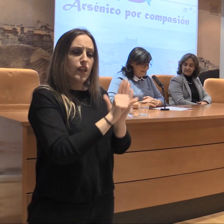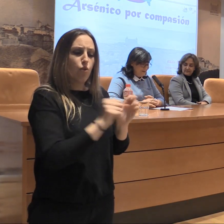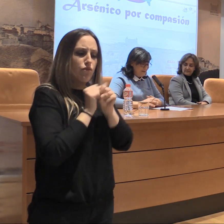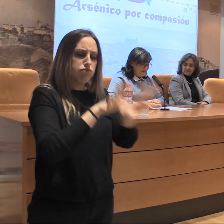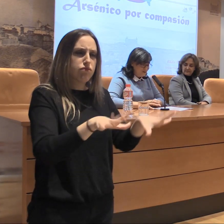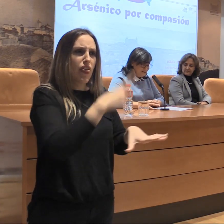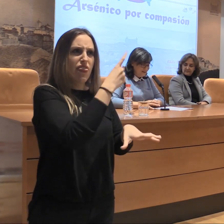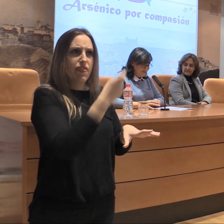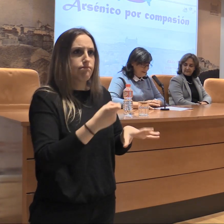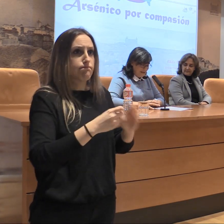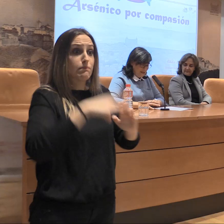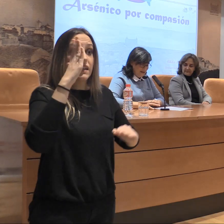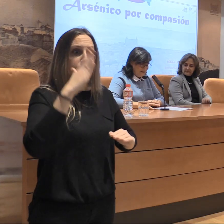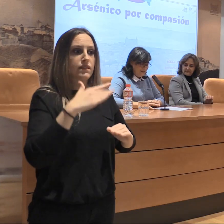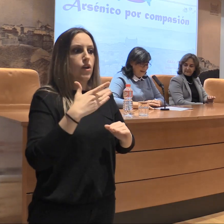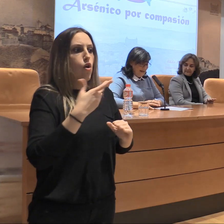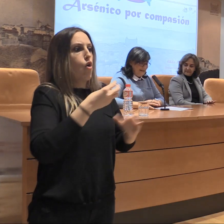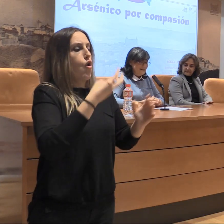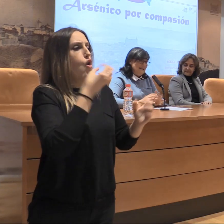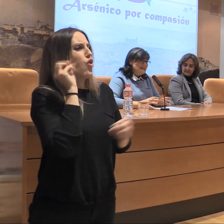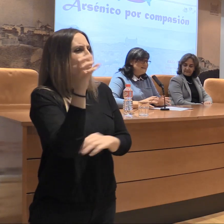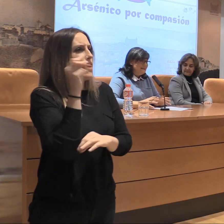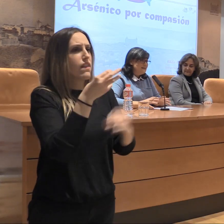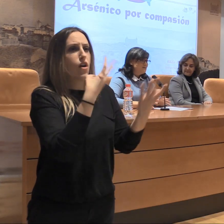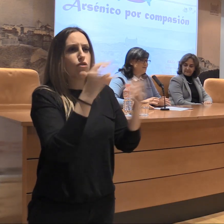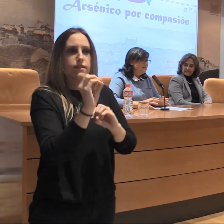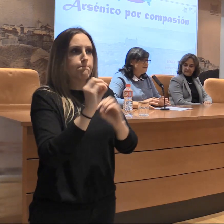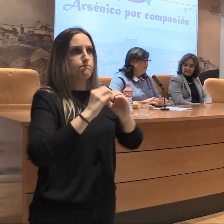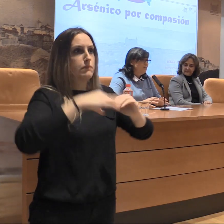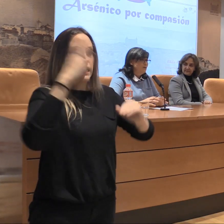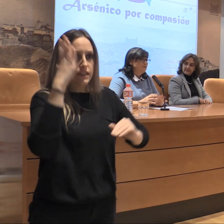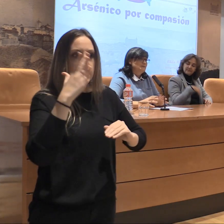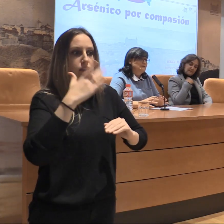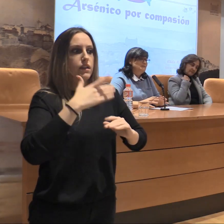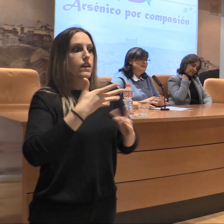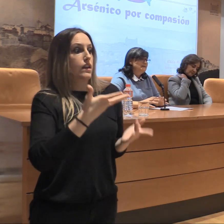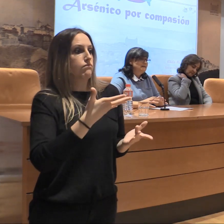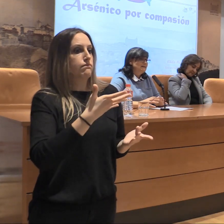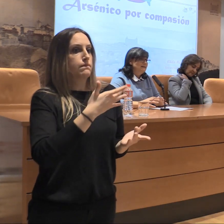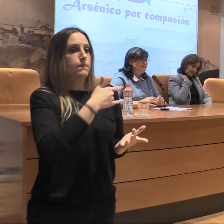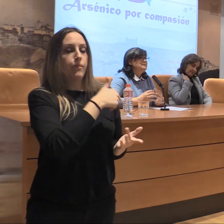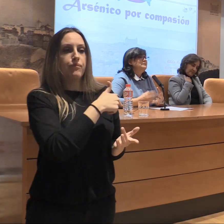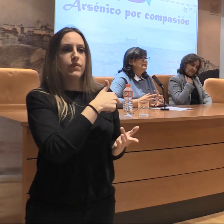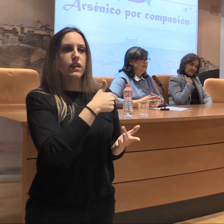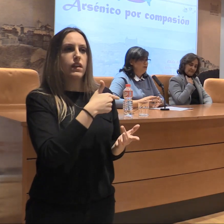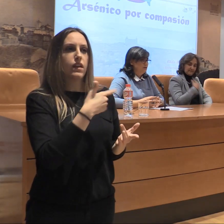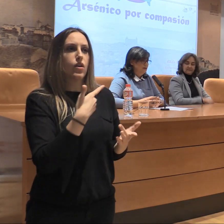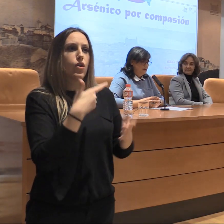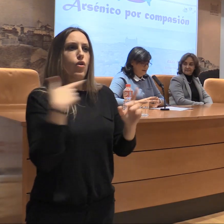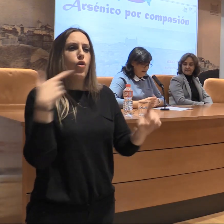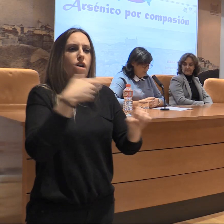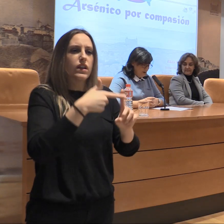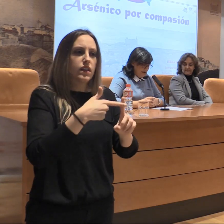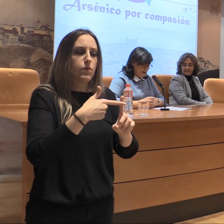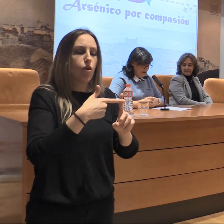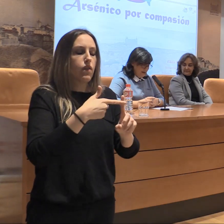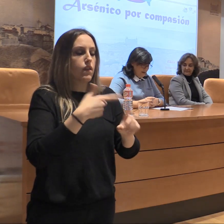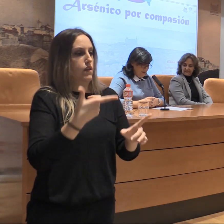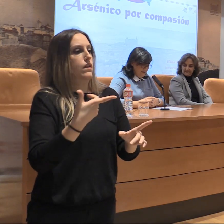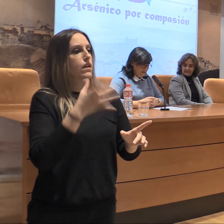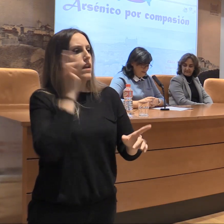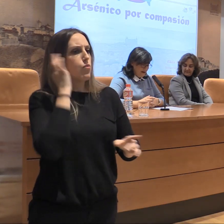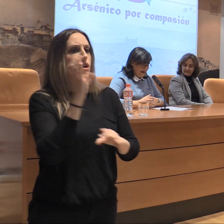Ha impartido más de 80 conferencias y en esas conferencias se ha ocupado fundamentalmente de la visibilización de la